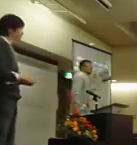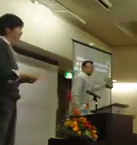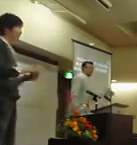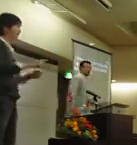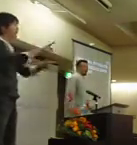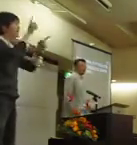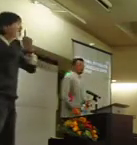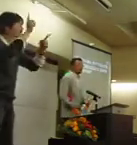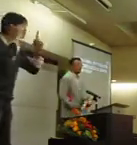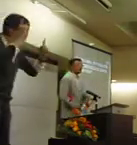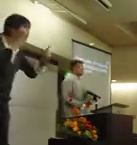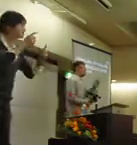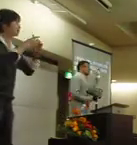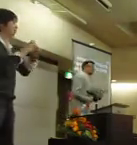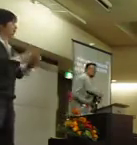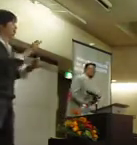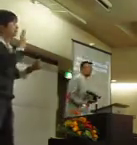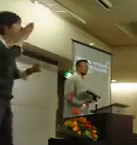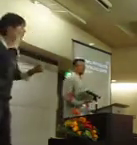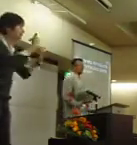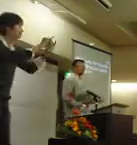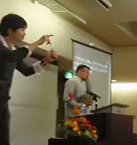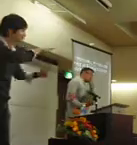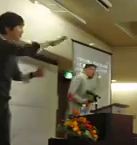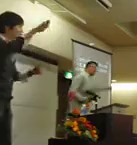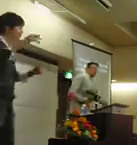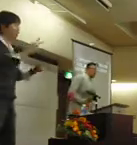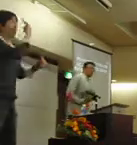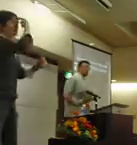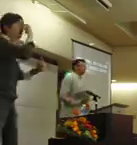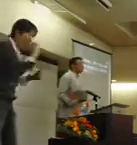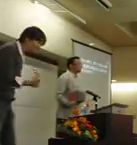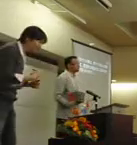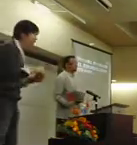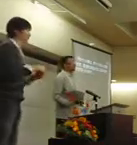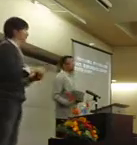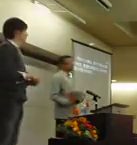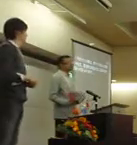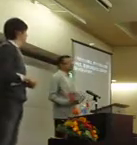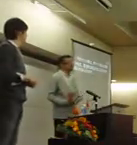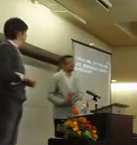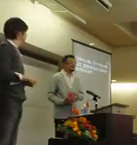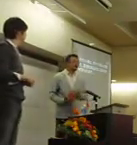健常者も老者も盲人も